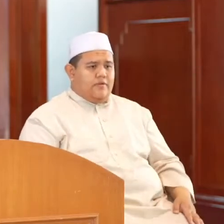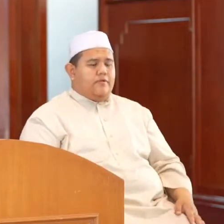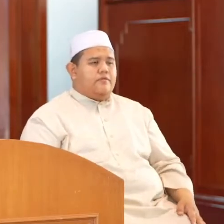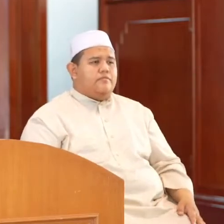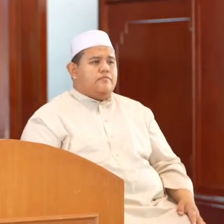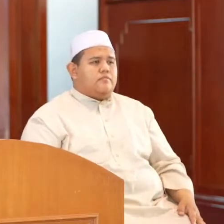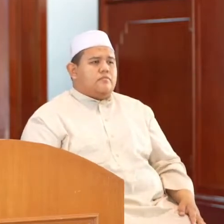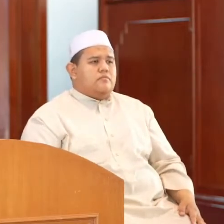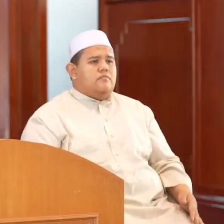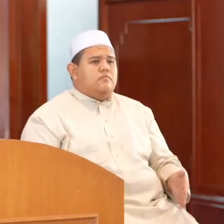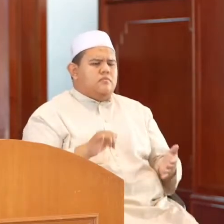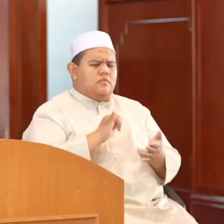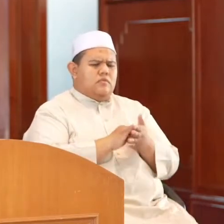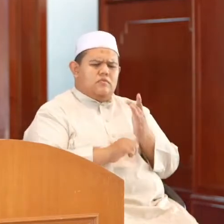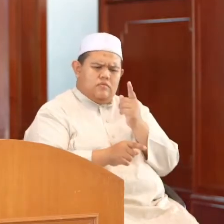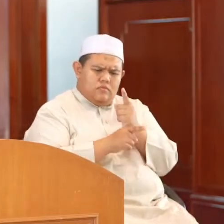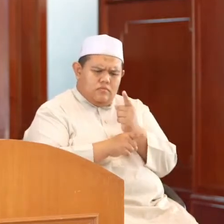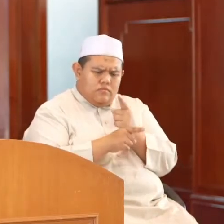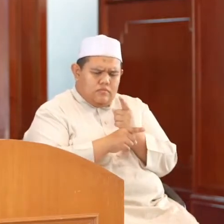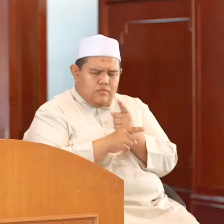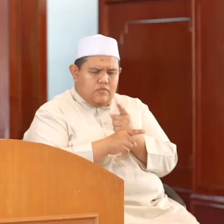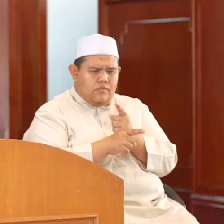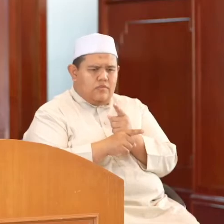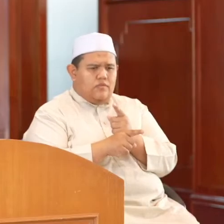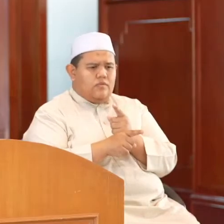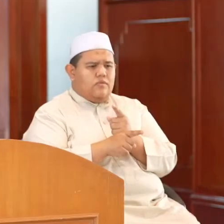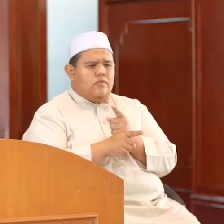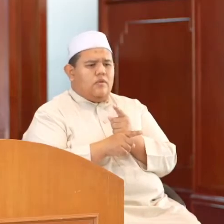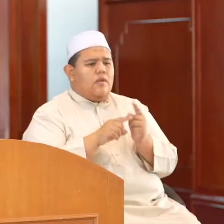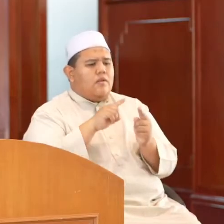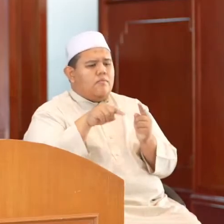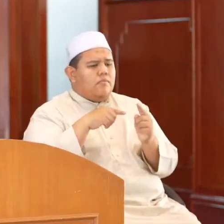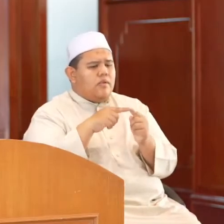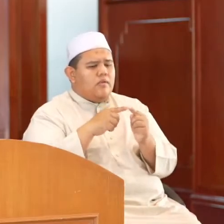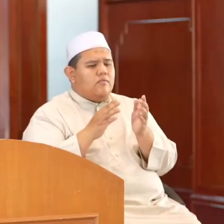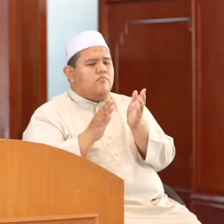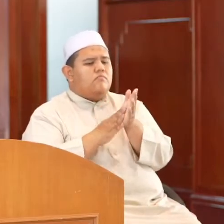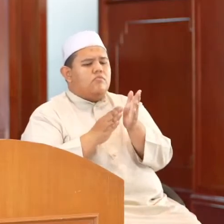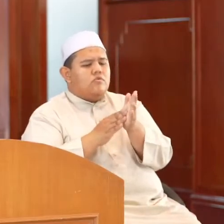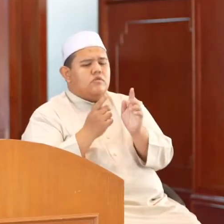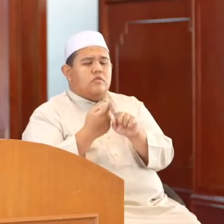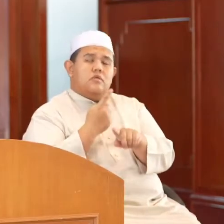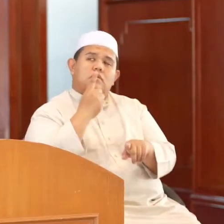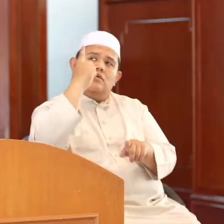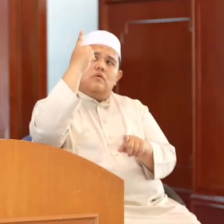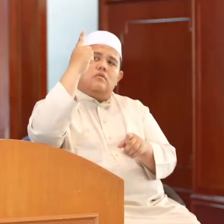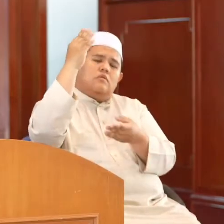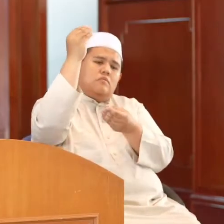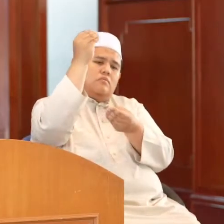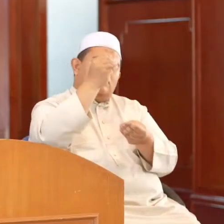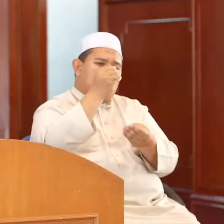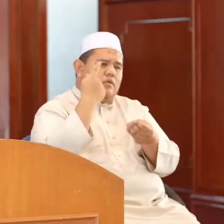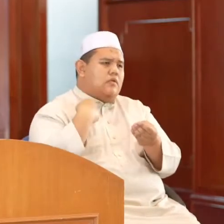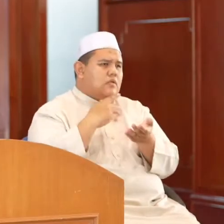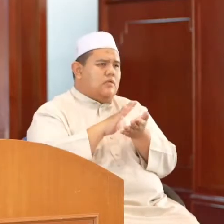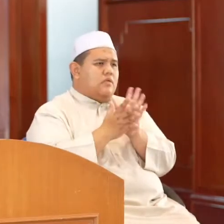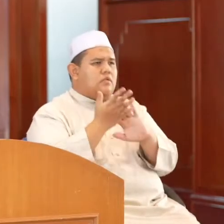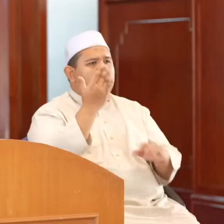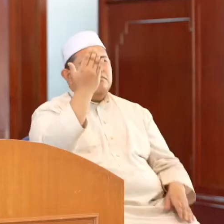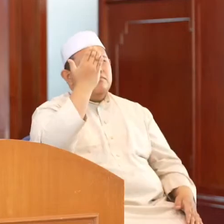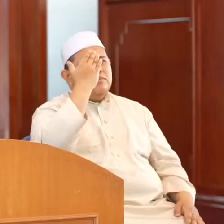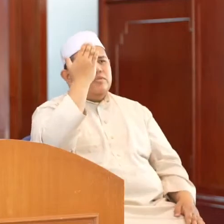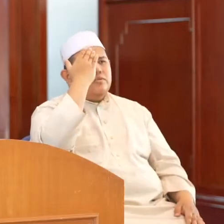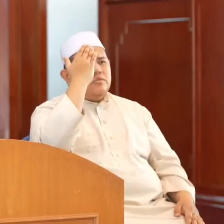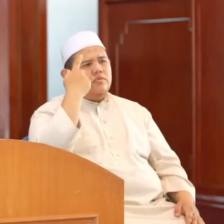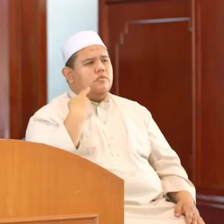inilah hakikat sebenar. Bila pujian itu Allah bagi, jawapannya kita syukur,